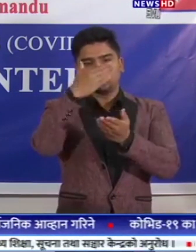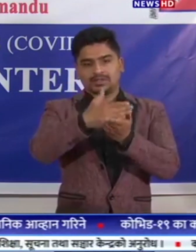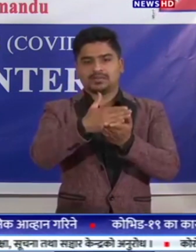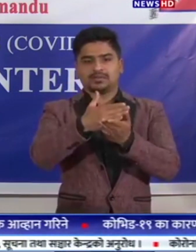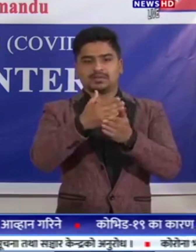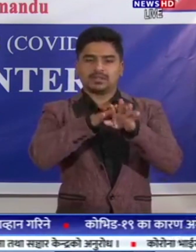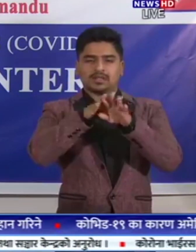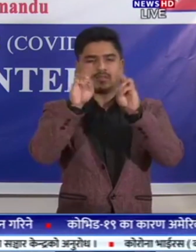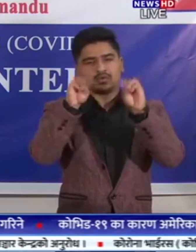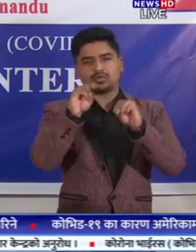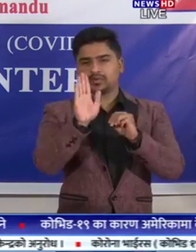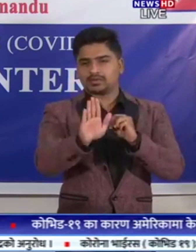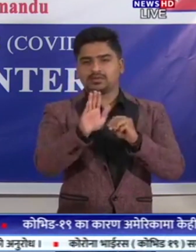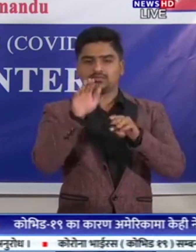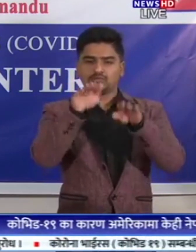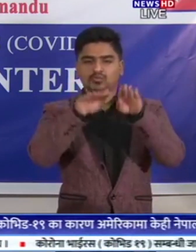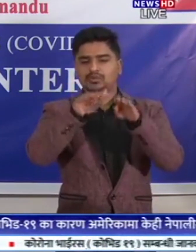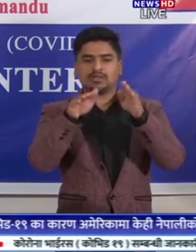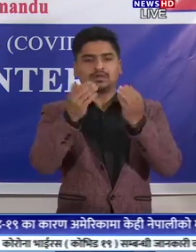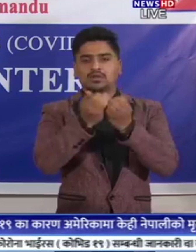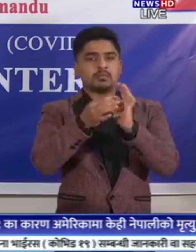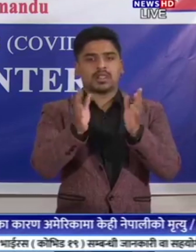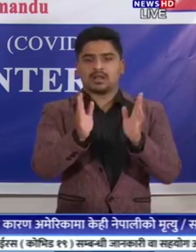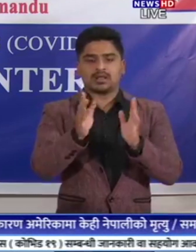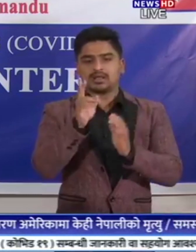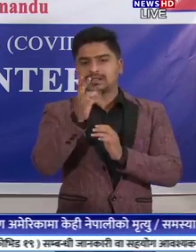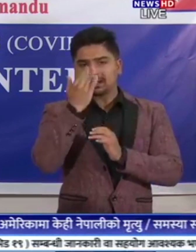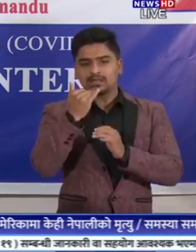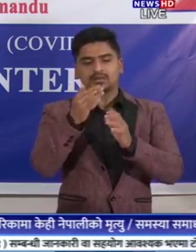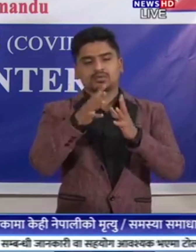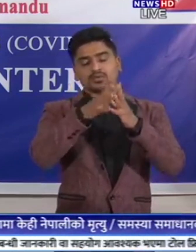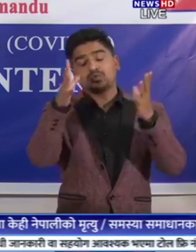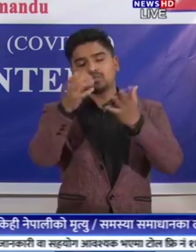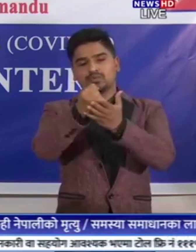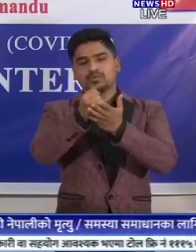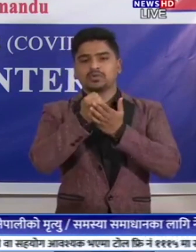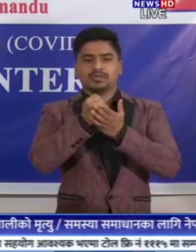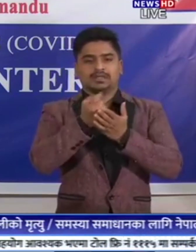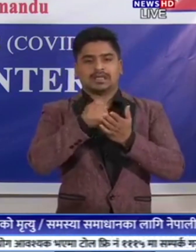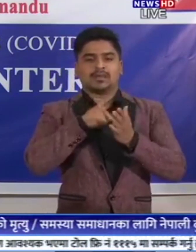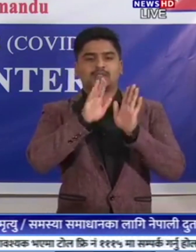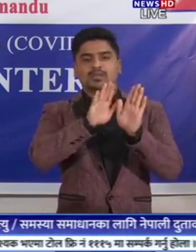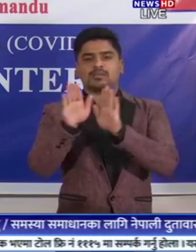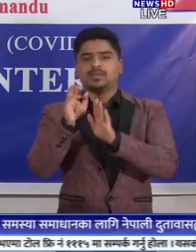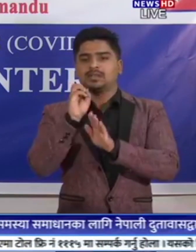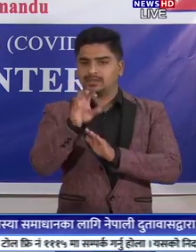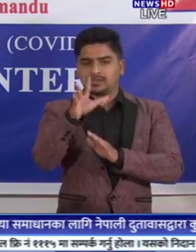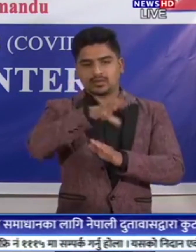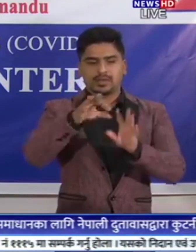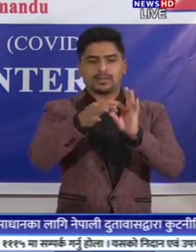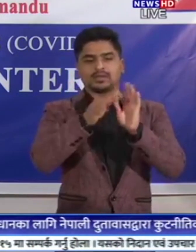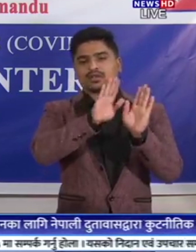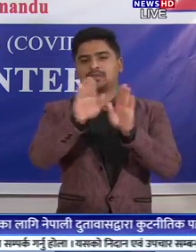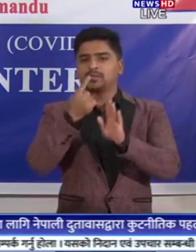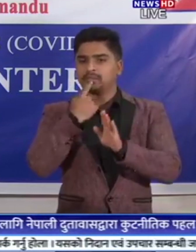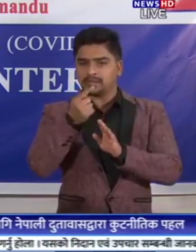एती अपरे आरे चा कि तूलना गरना योग्य पनी चाहिना तेले गर दाखिर येस्तो अतुले निये सवयको लागे हामी धन्यबाद दियूं तपाय हामी सवय मिले